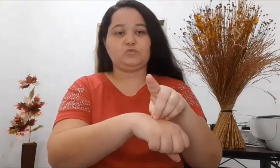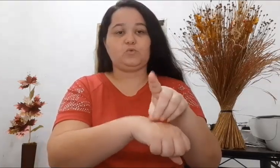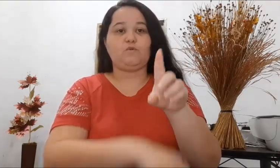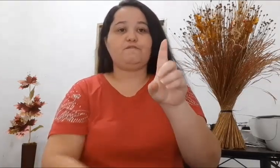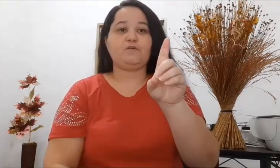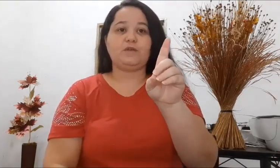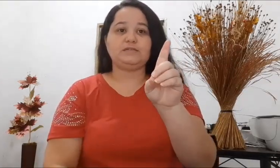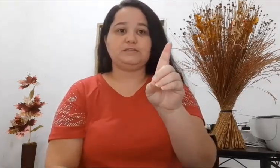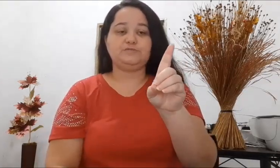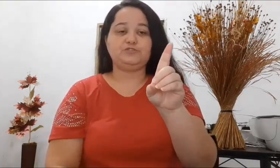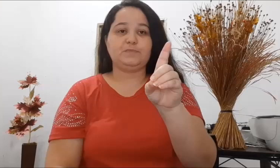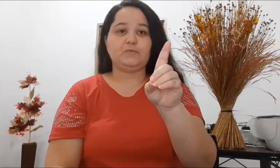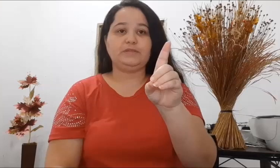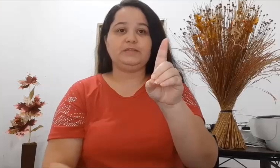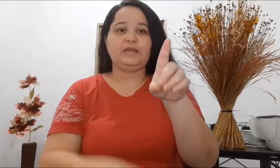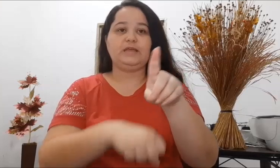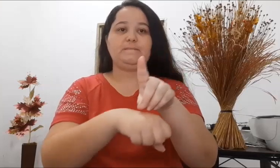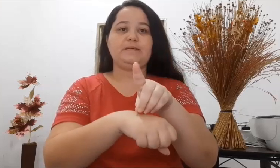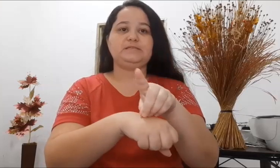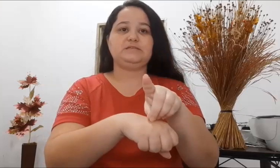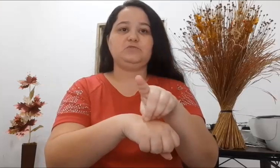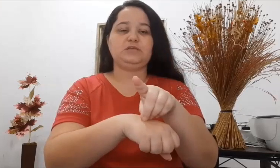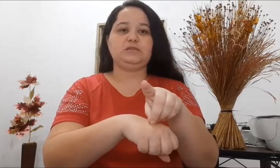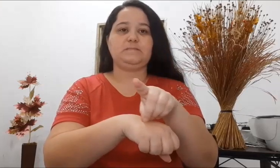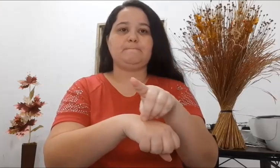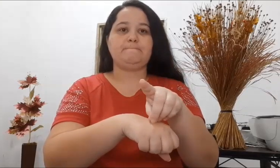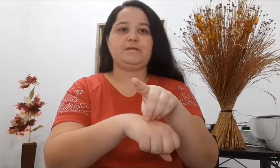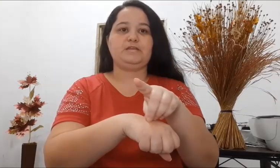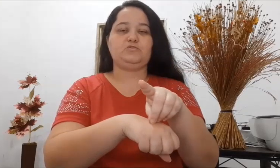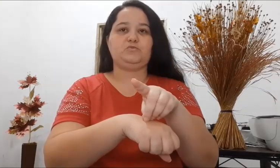preto, configuração de mão em D, passando aqui. Preto.